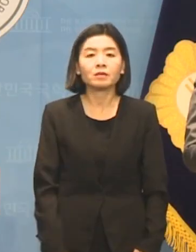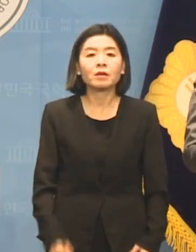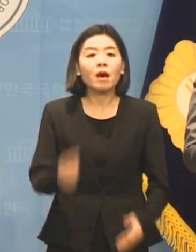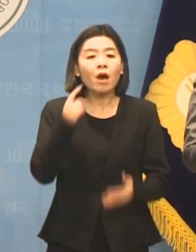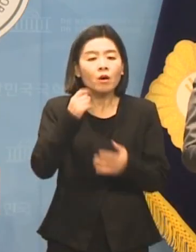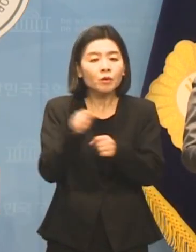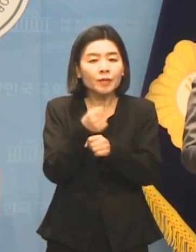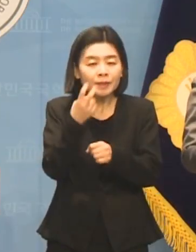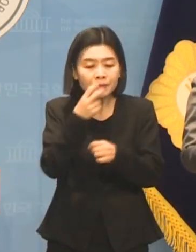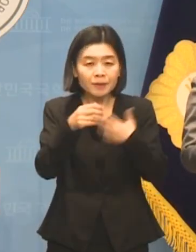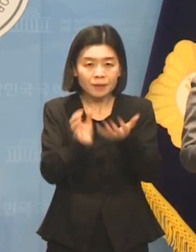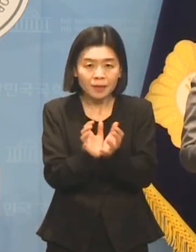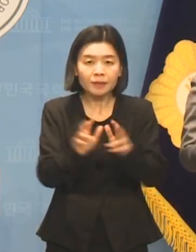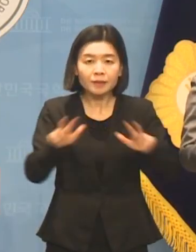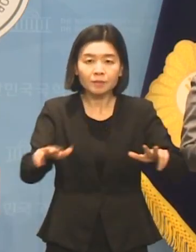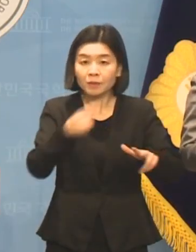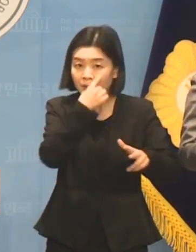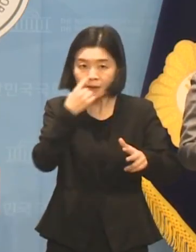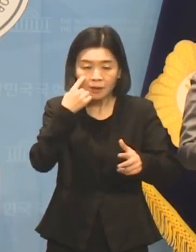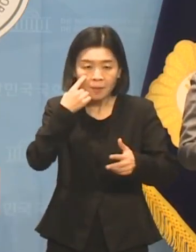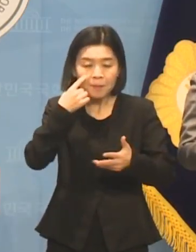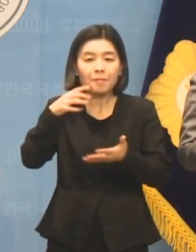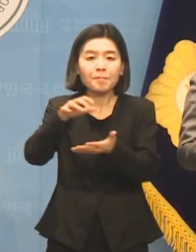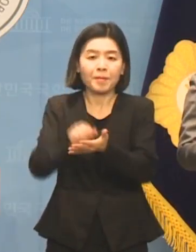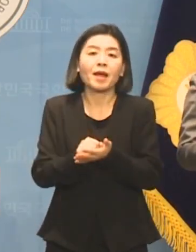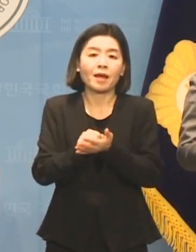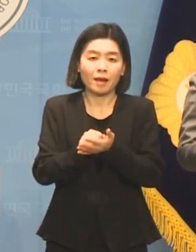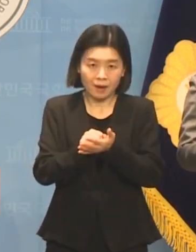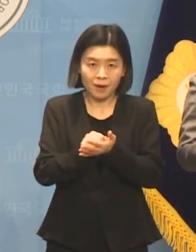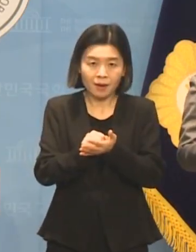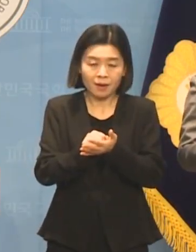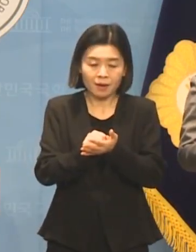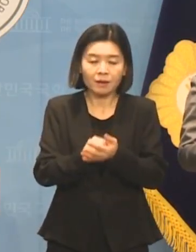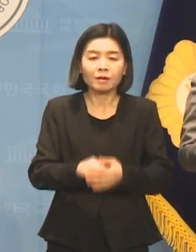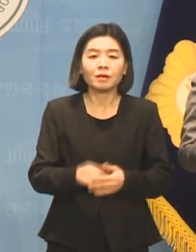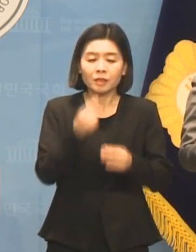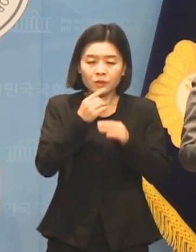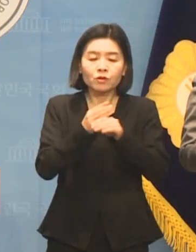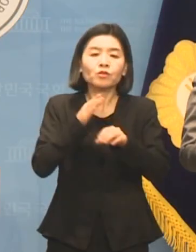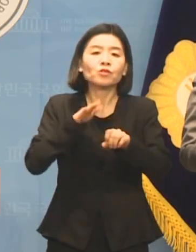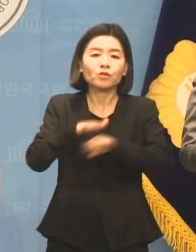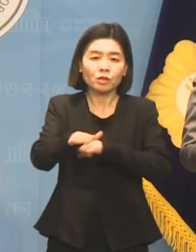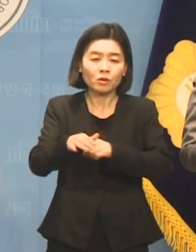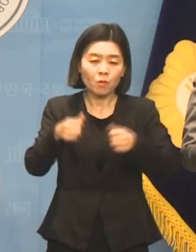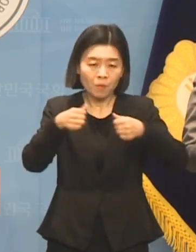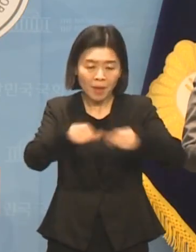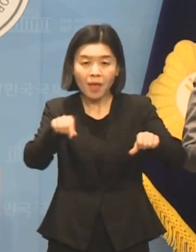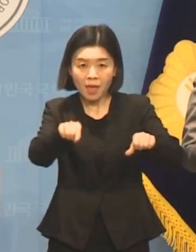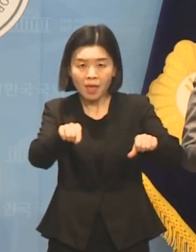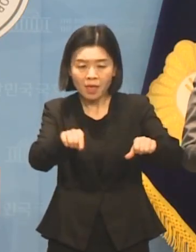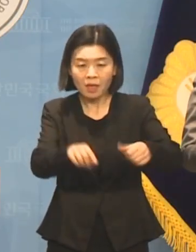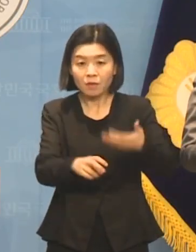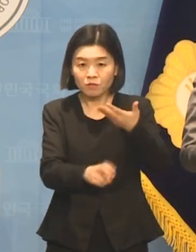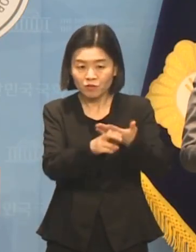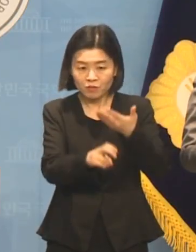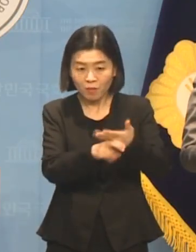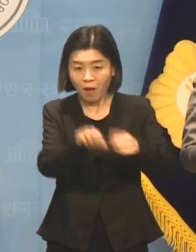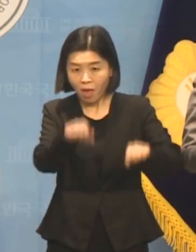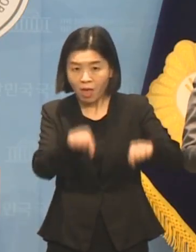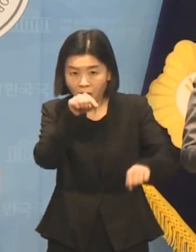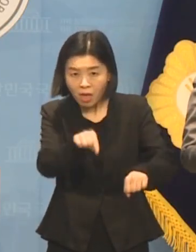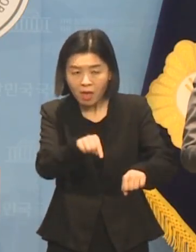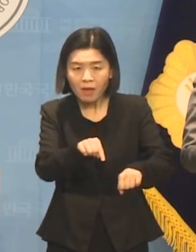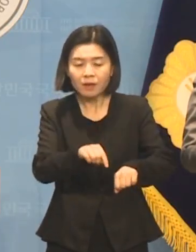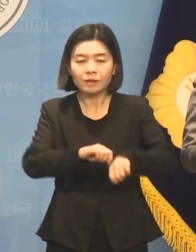허위조작감시단은 이미 증거를 확보했다는 점을 어저께 말씀드렸습니다. 민주주의를 훼손하려는 불법행위에 가담한 자들에 대해서는 반드시 법적